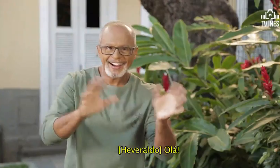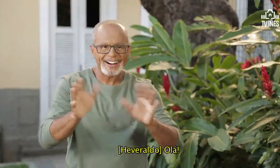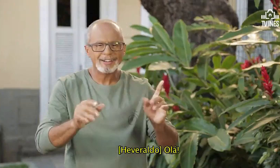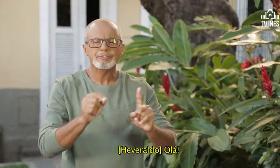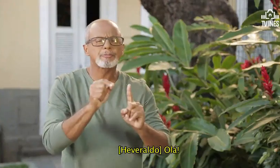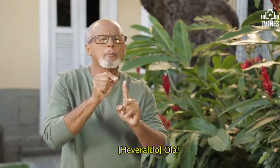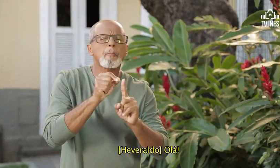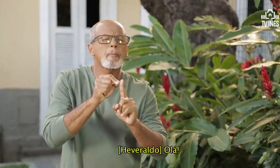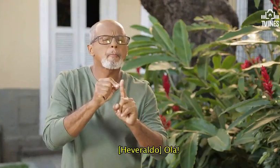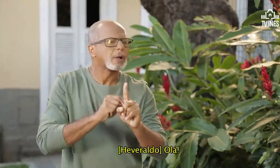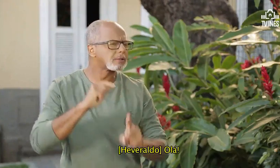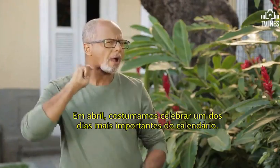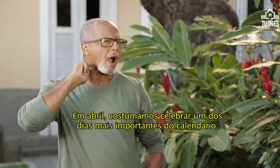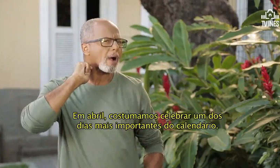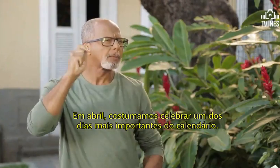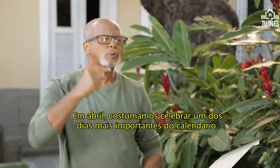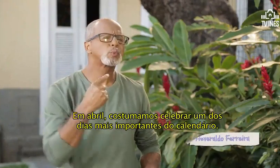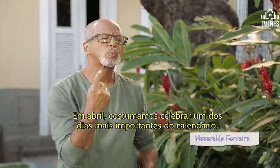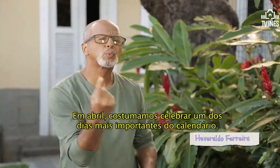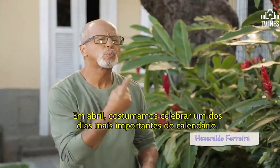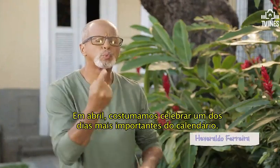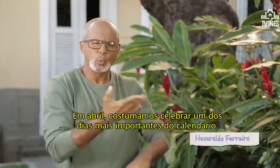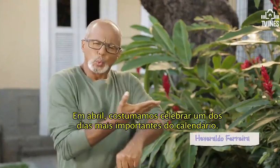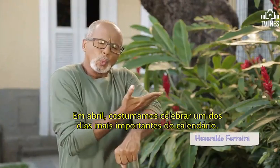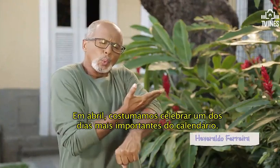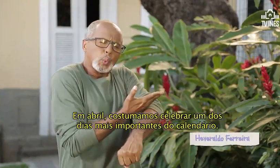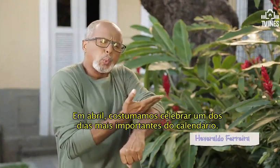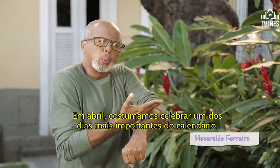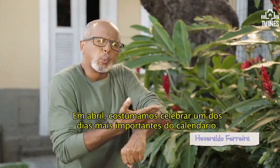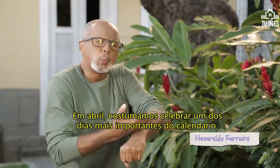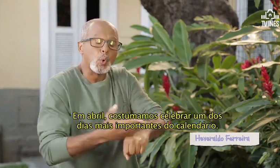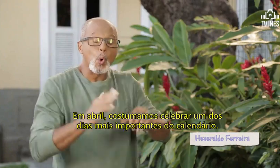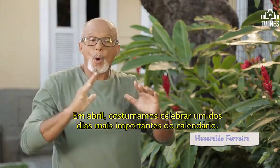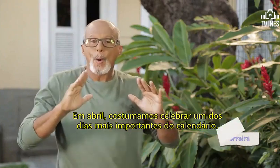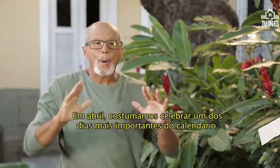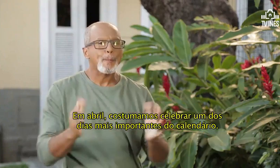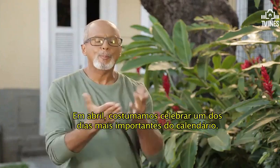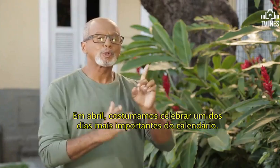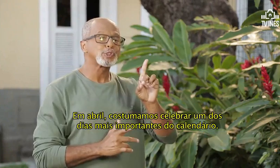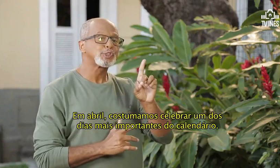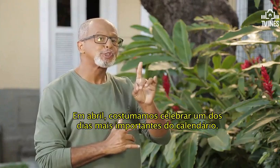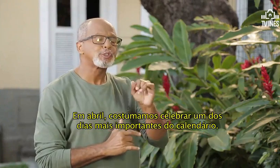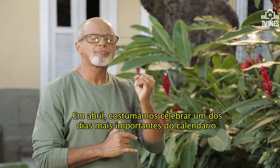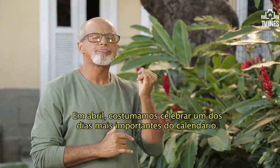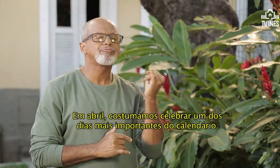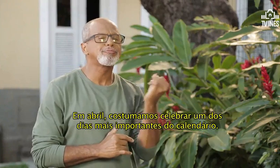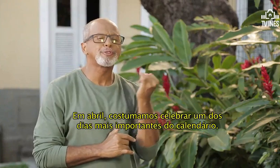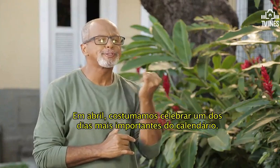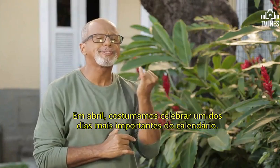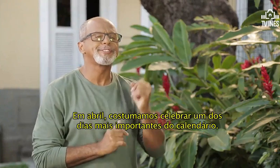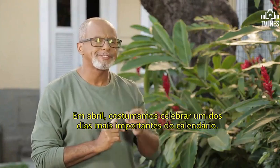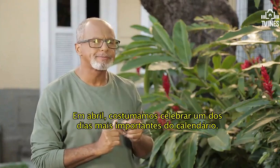Olá! Em abril, costumamos celebrar um dos dias mais importantes do calendário.